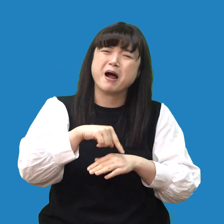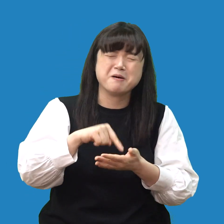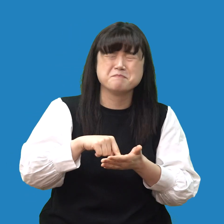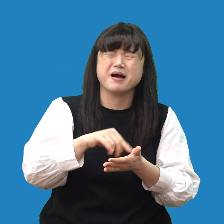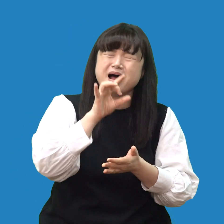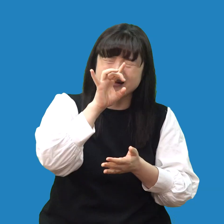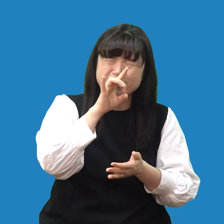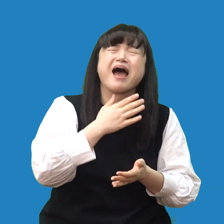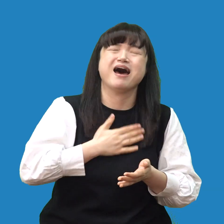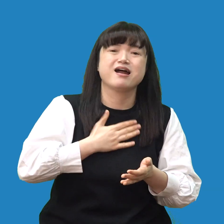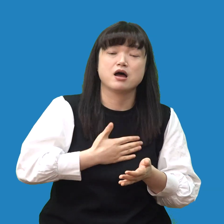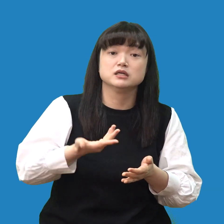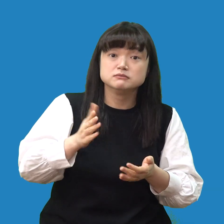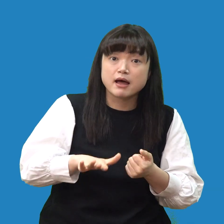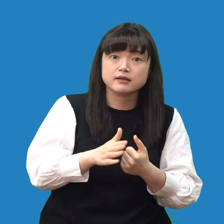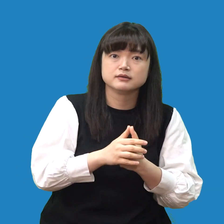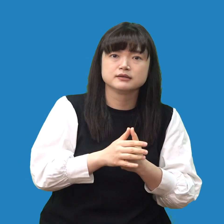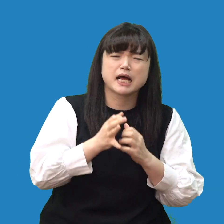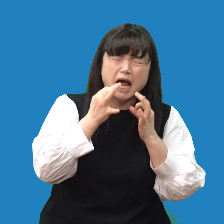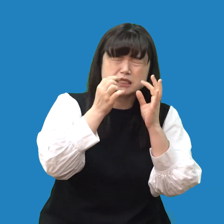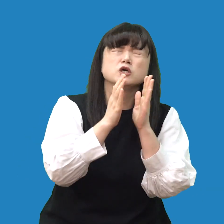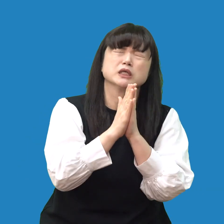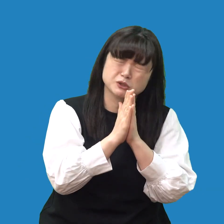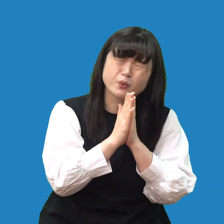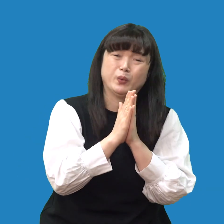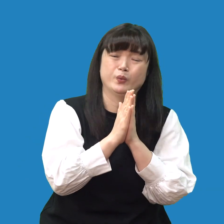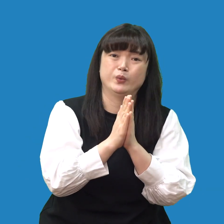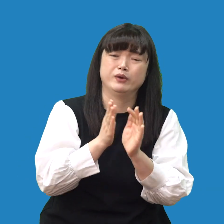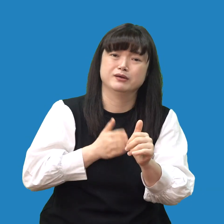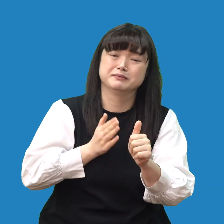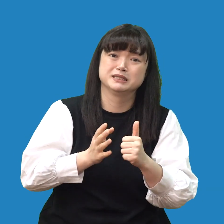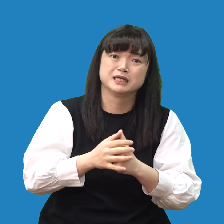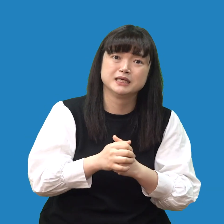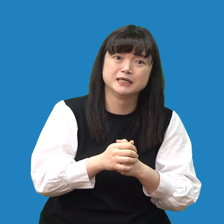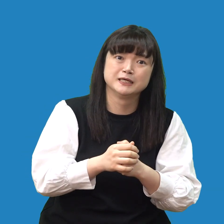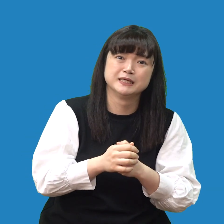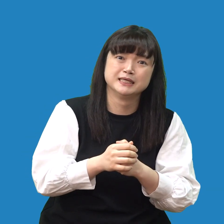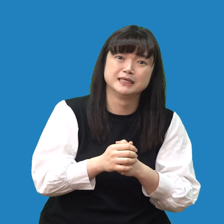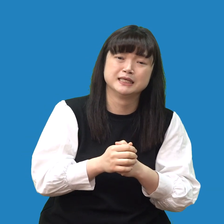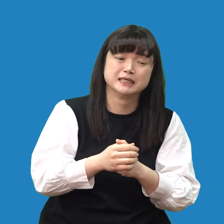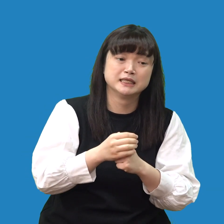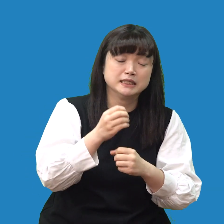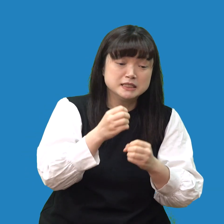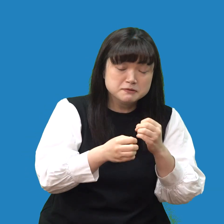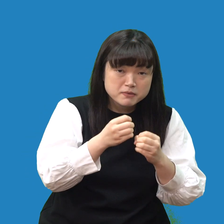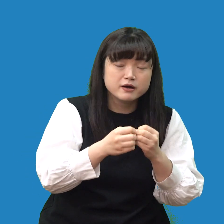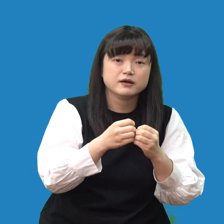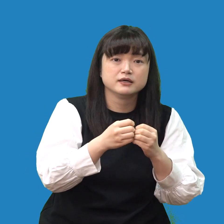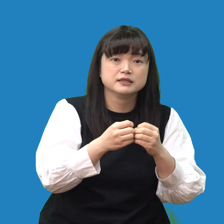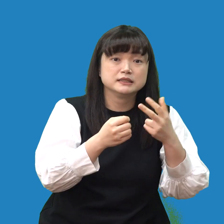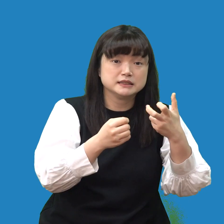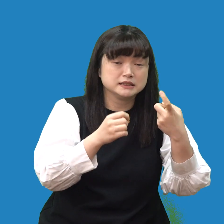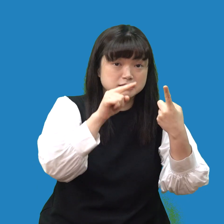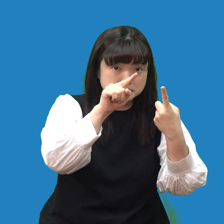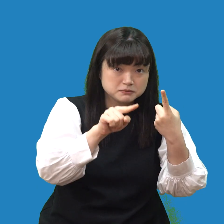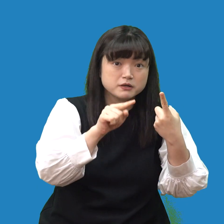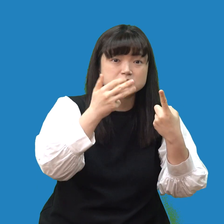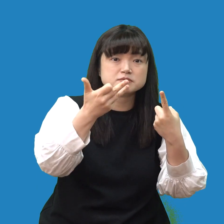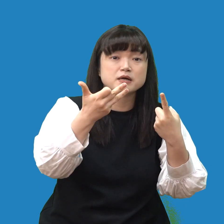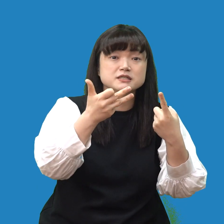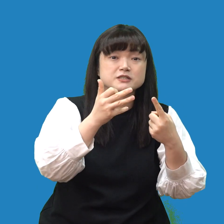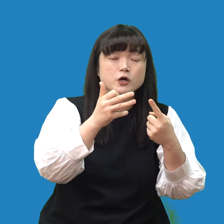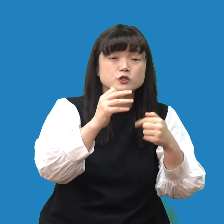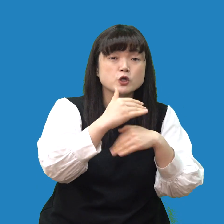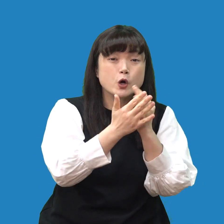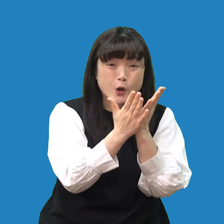됩니다. 하지만 간절히 기도할 수는 있습니다. 시편 71편 18절, 성경에 여러분